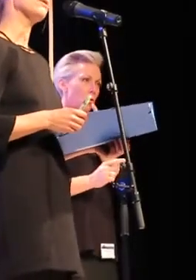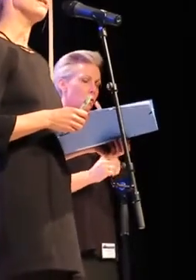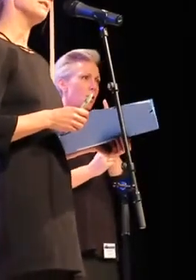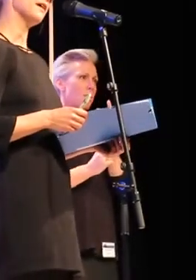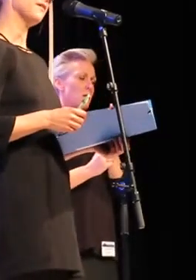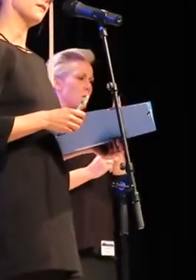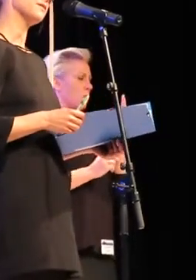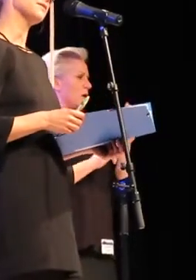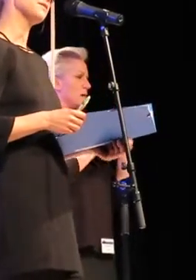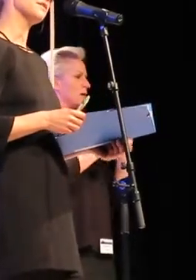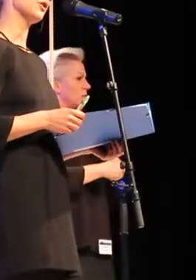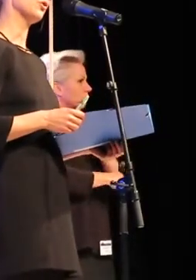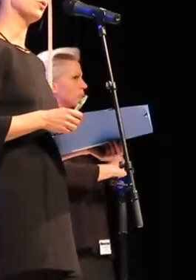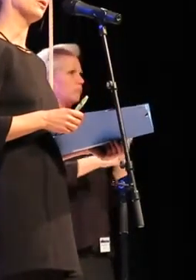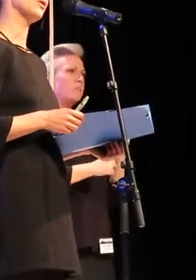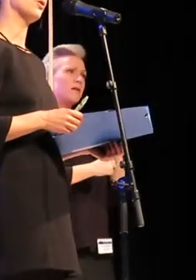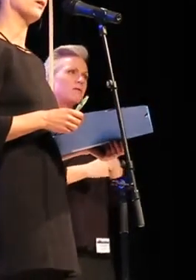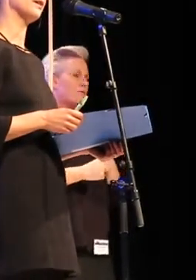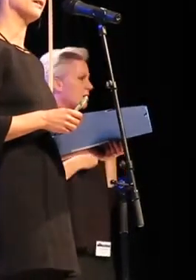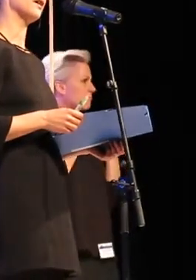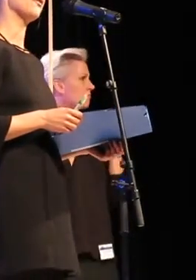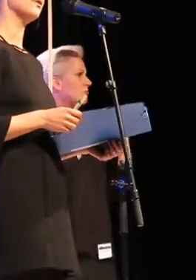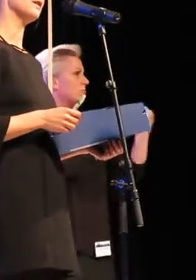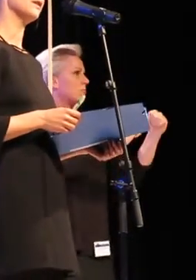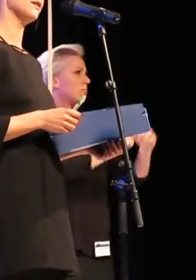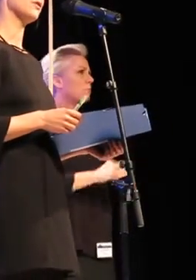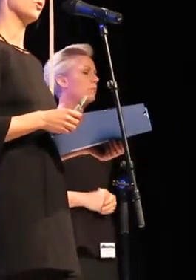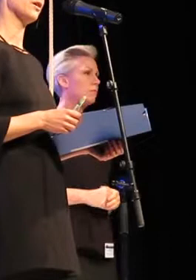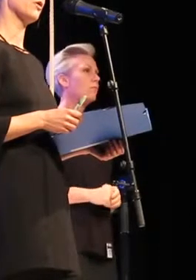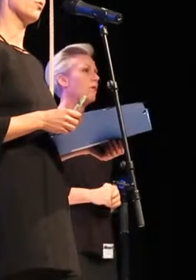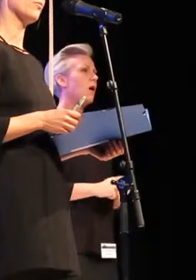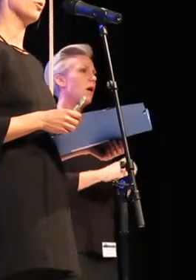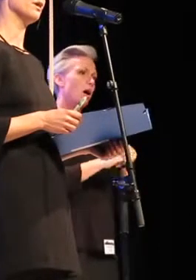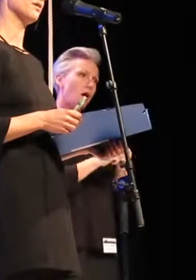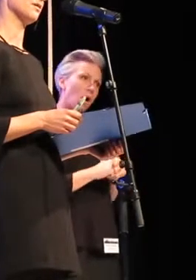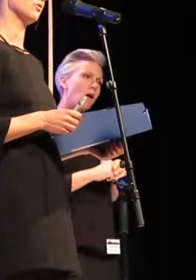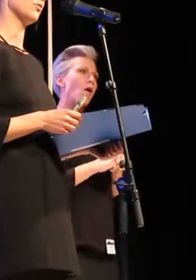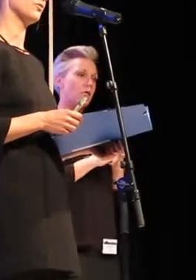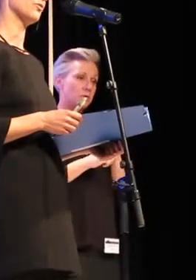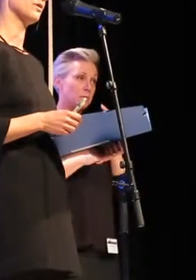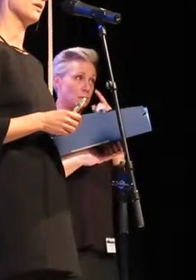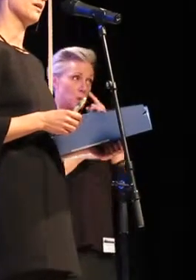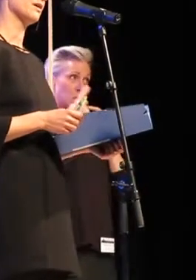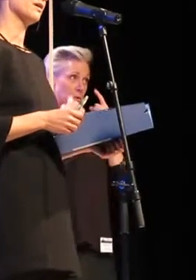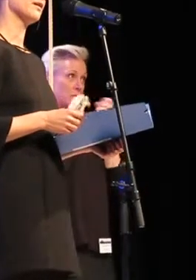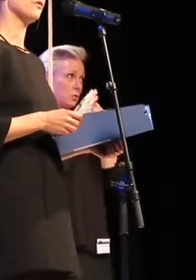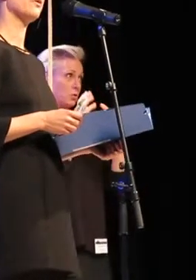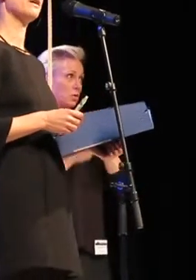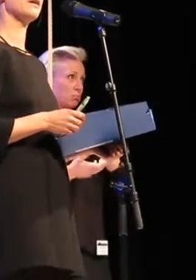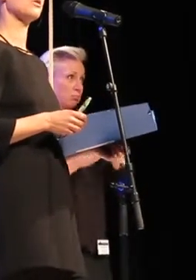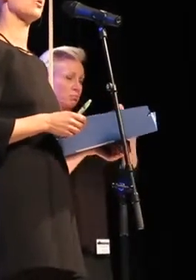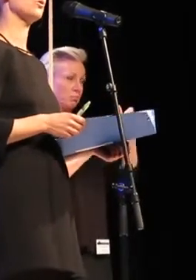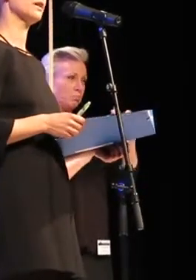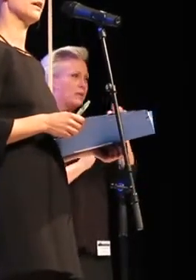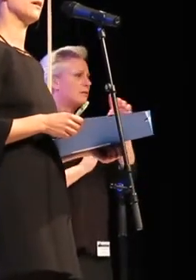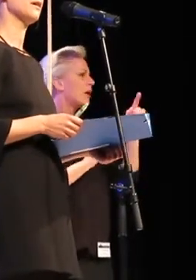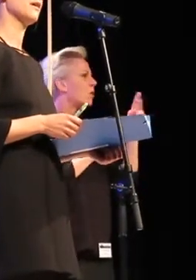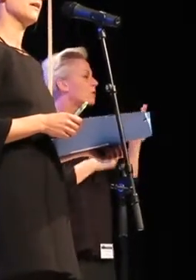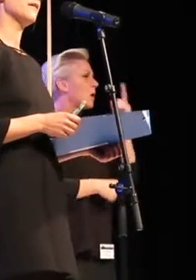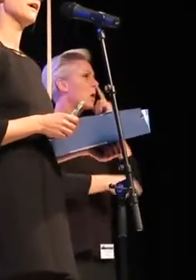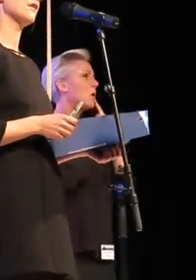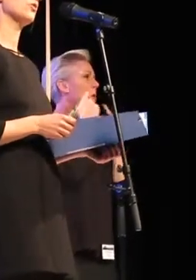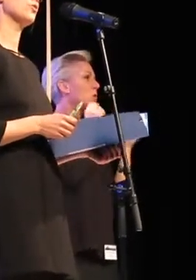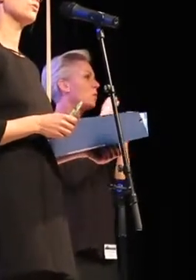Och så har jag gråtit igen. Jag har gråtit över allt det där fina som kan komma en katastrof. Det där fina som